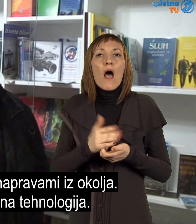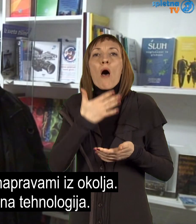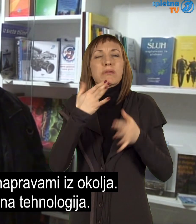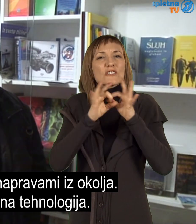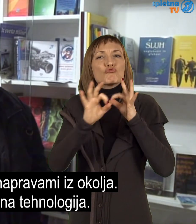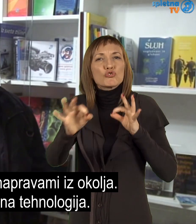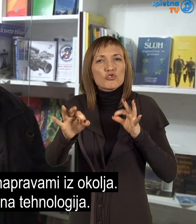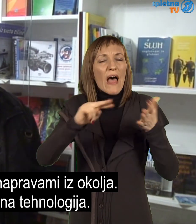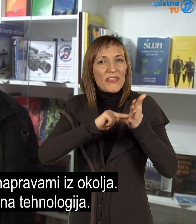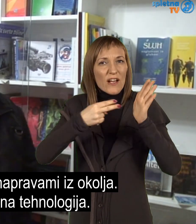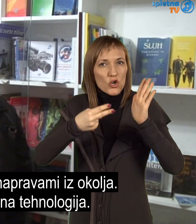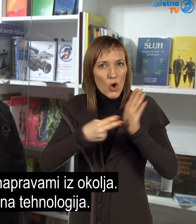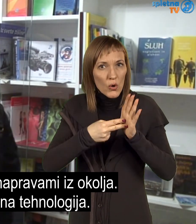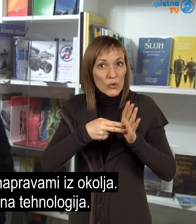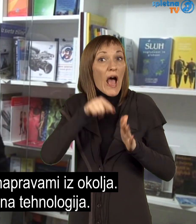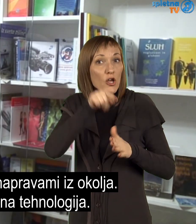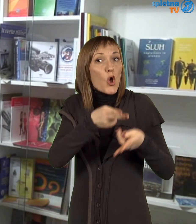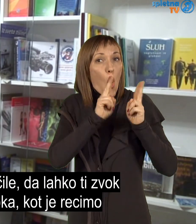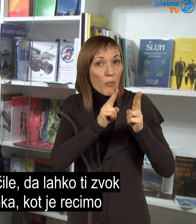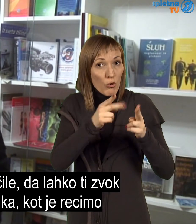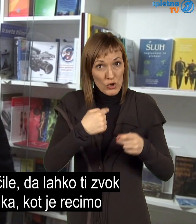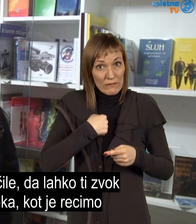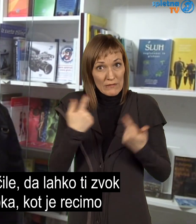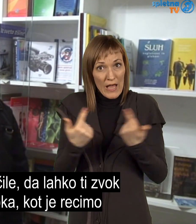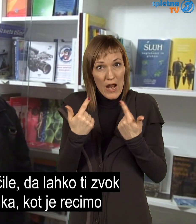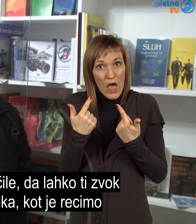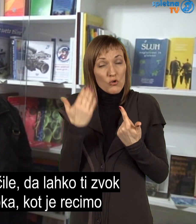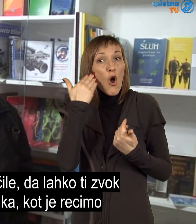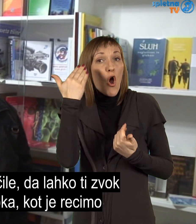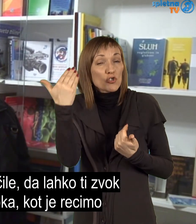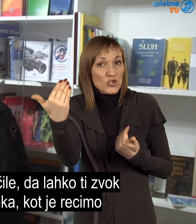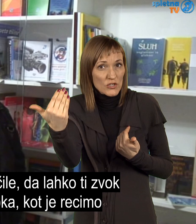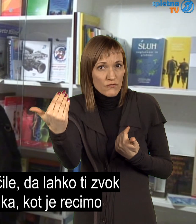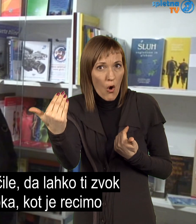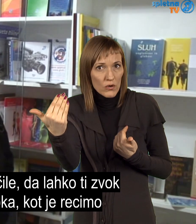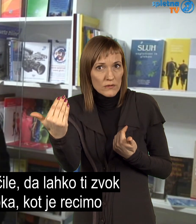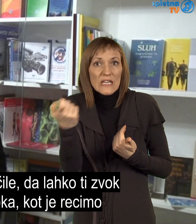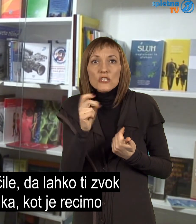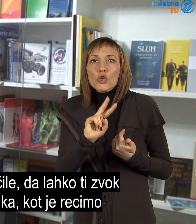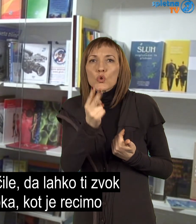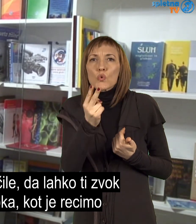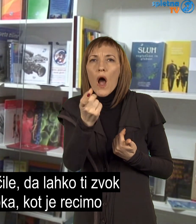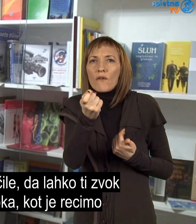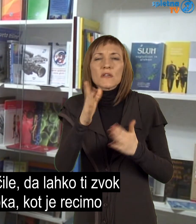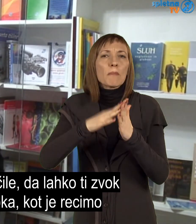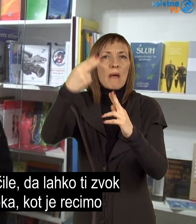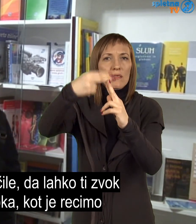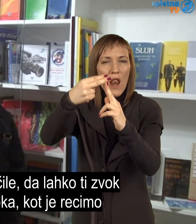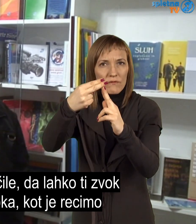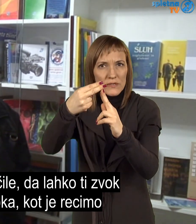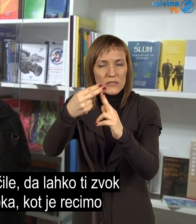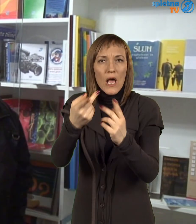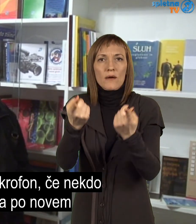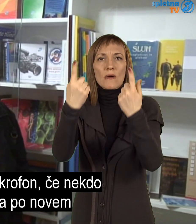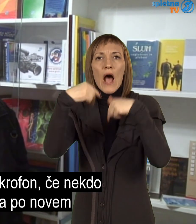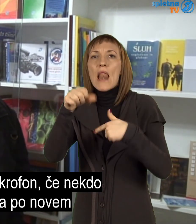brezžične tehnologije. Te so potem omogočile, da ti lahko zvok, nekega vira zvoka, kot je recimo televizija